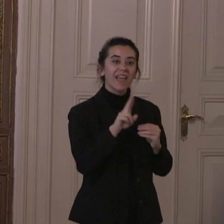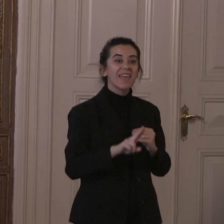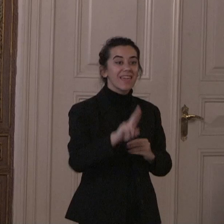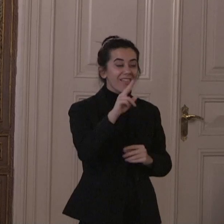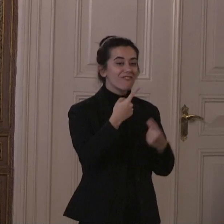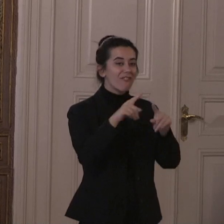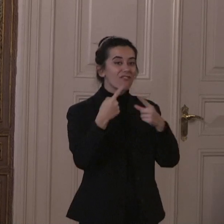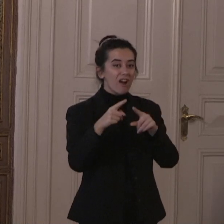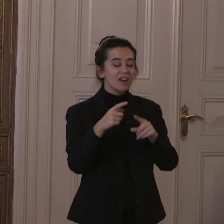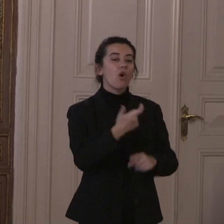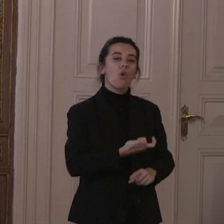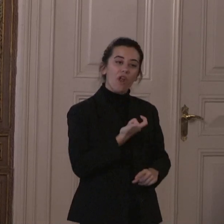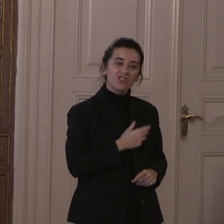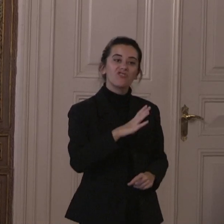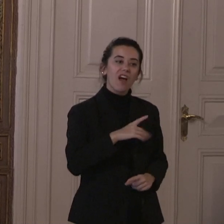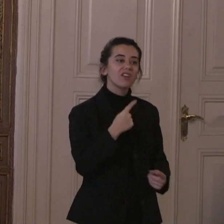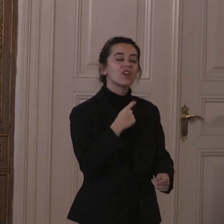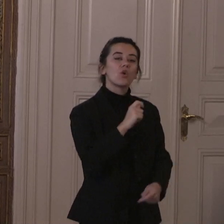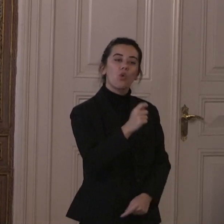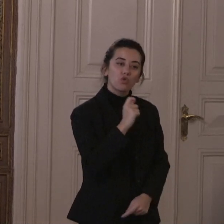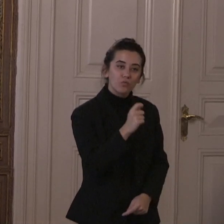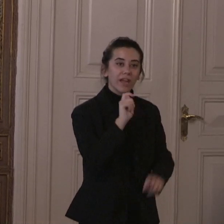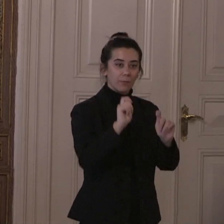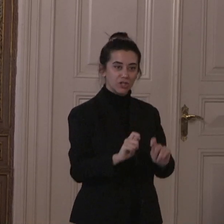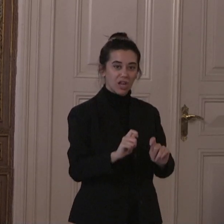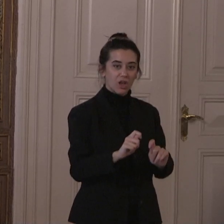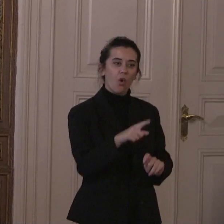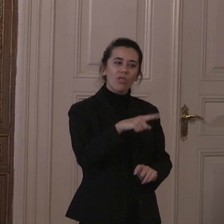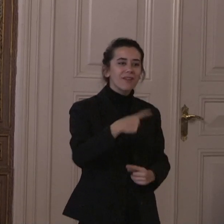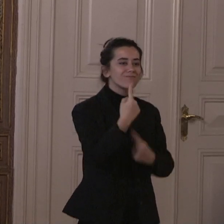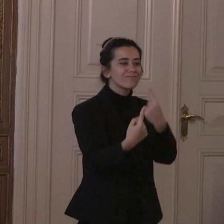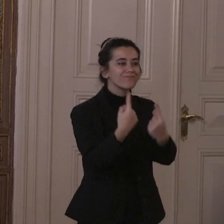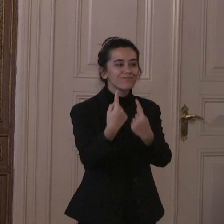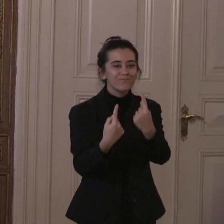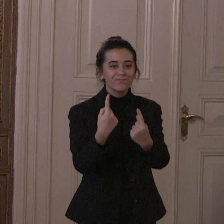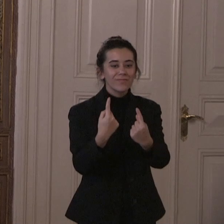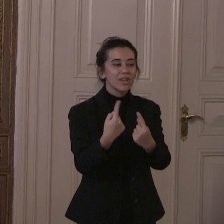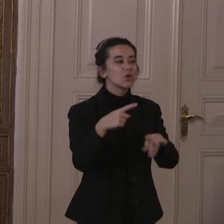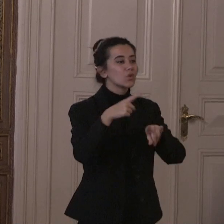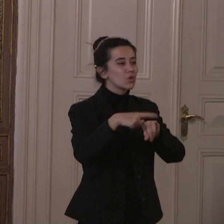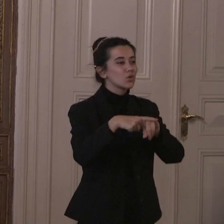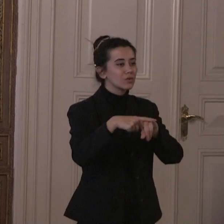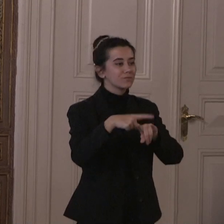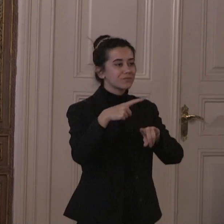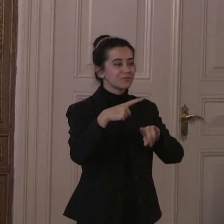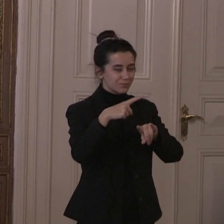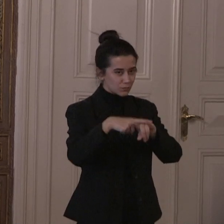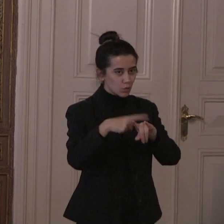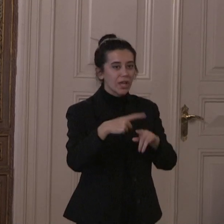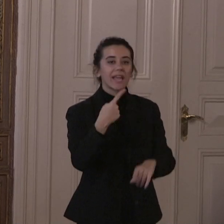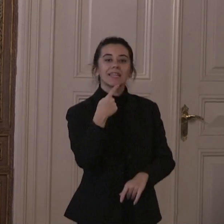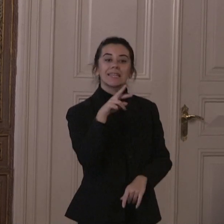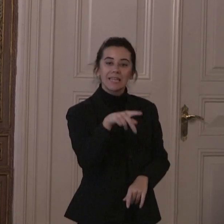öğrencimiz konuşacak. Onların her biri de Hüseyin gibi burada olan Engin Yılmaz arkadaşımız olan